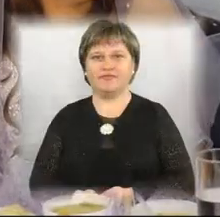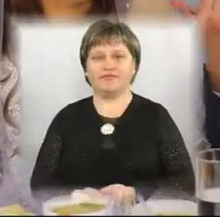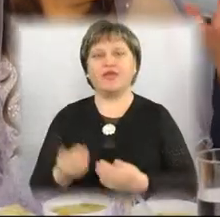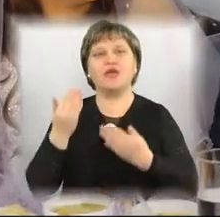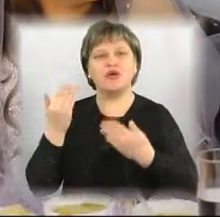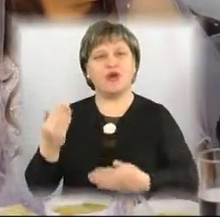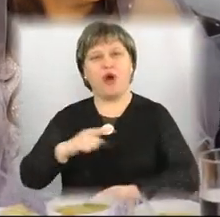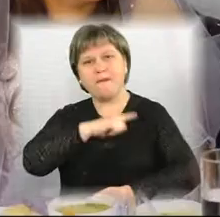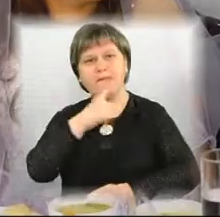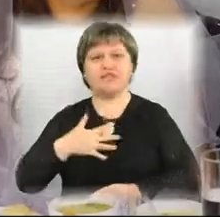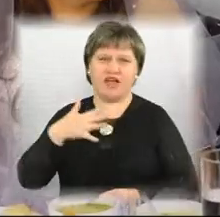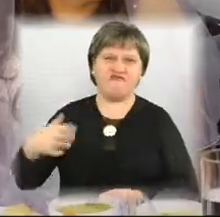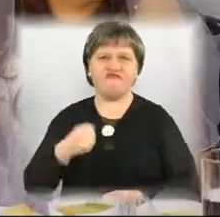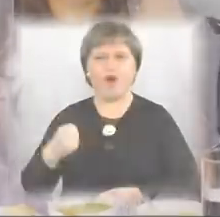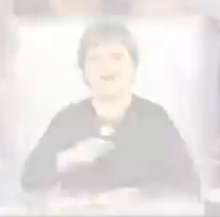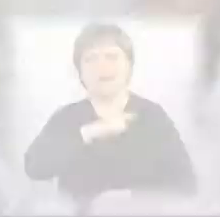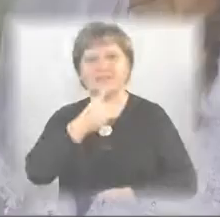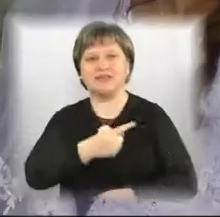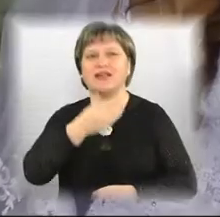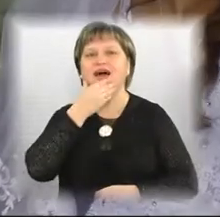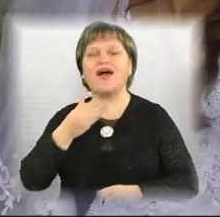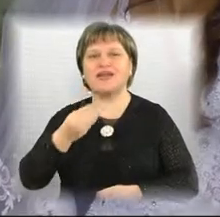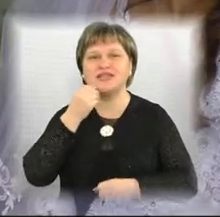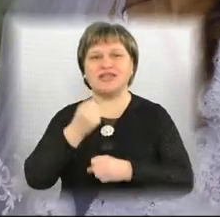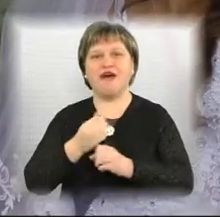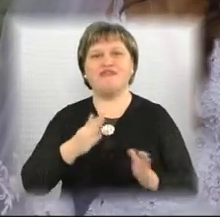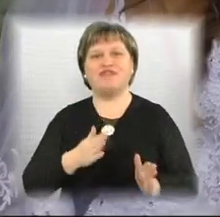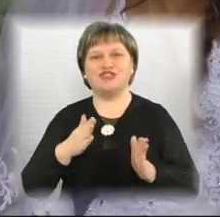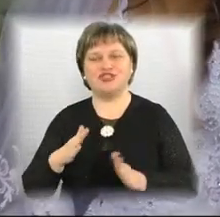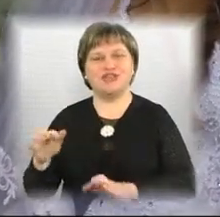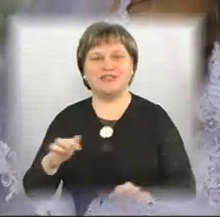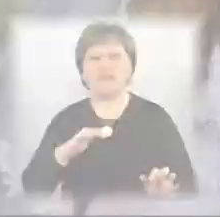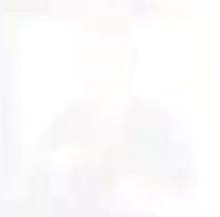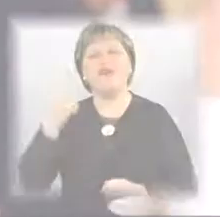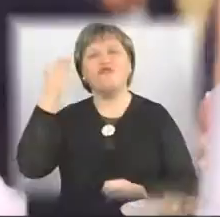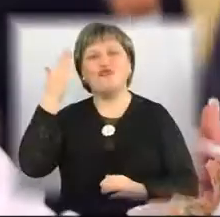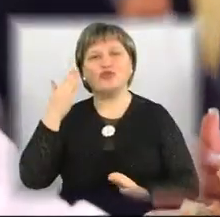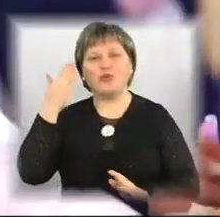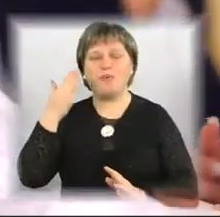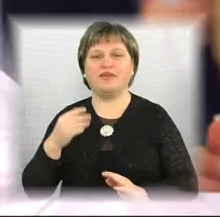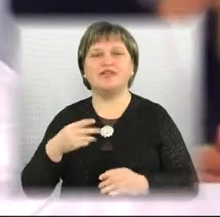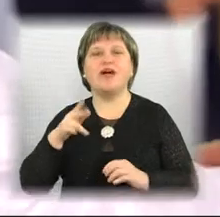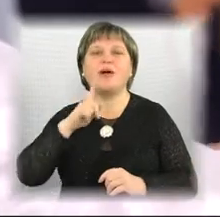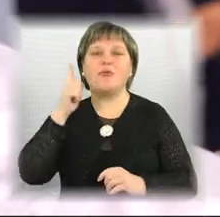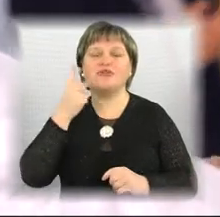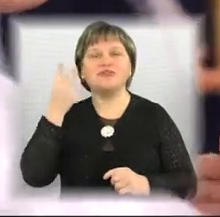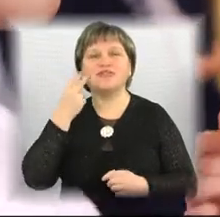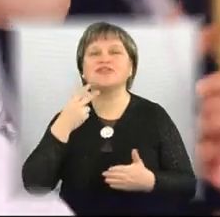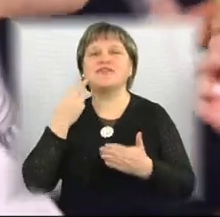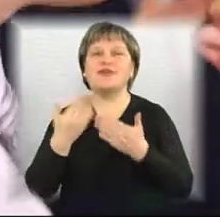Його міцна воля і сила, краса вчинків і вдумливість, як і молодість, завжди дивилися на